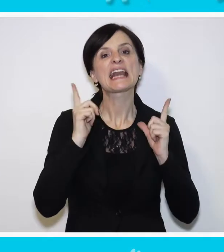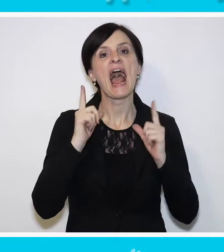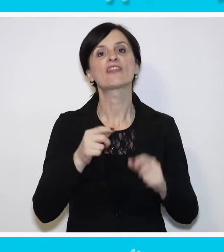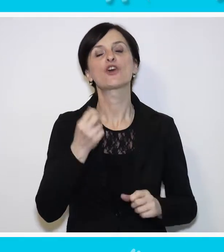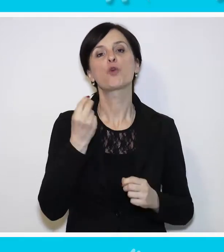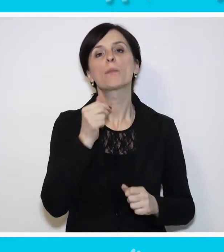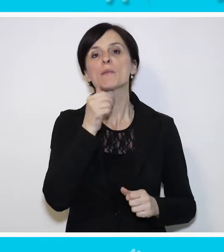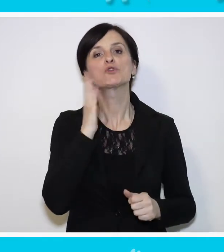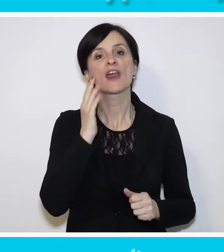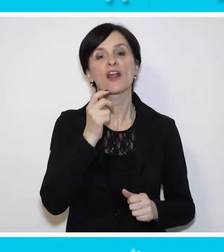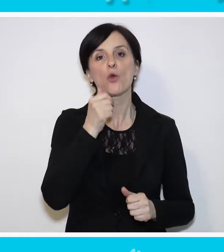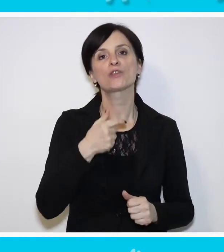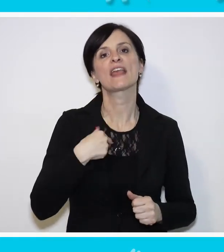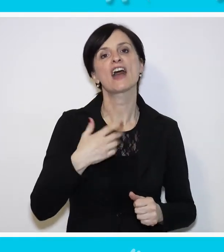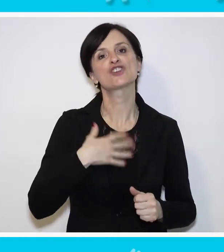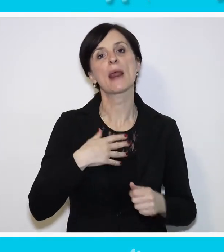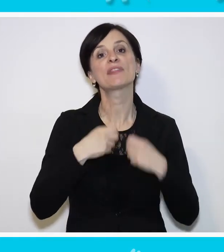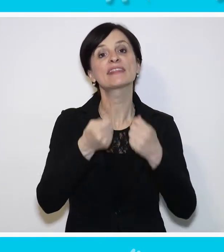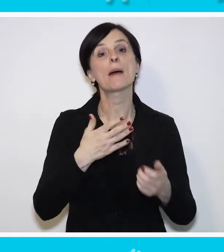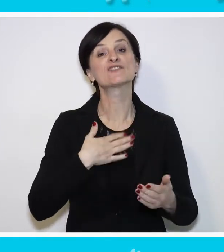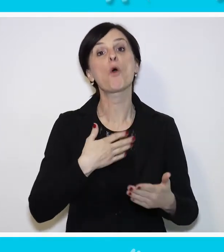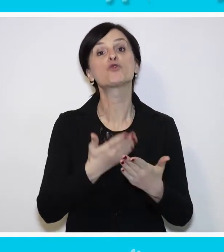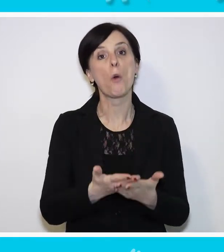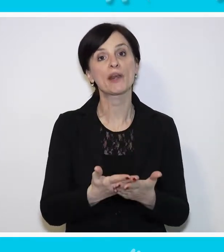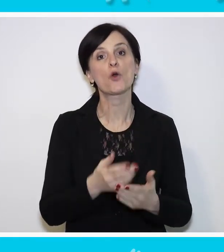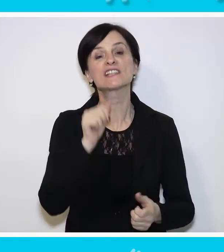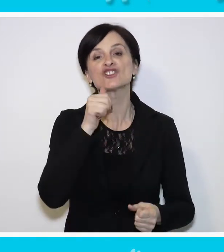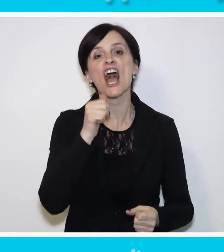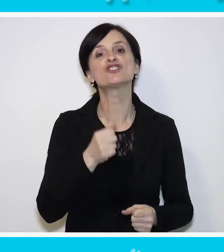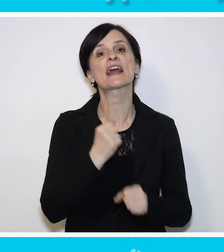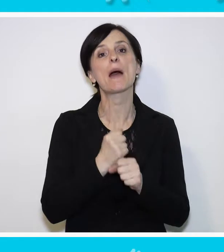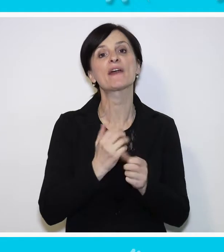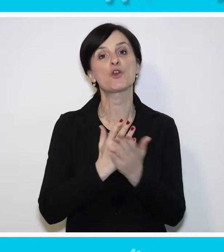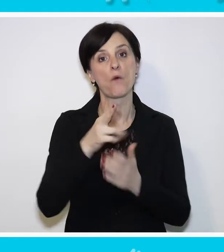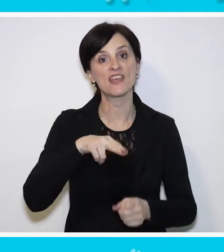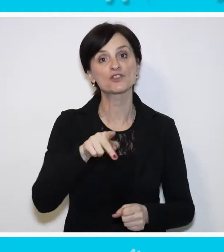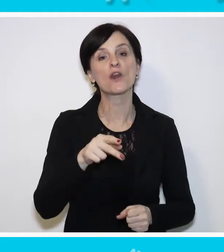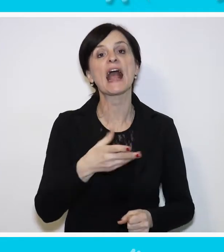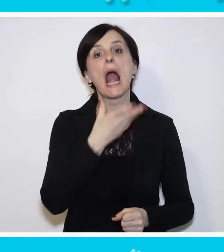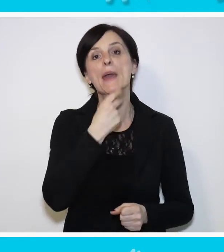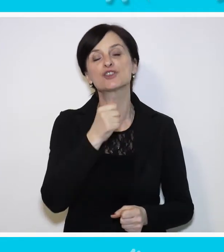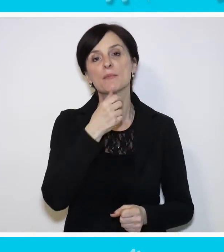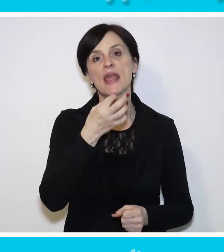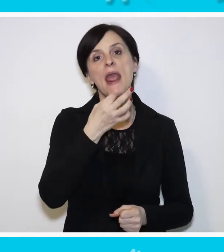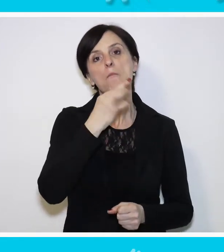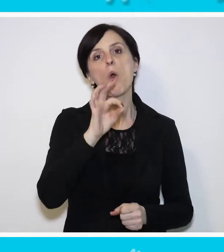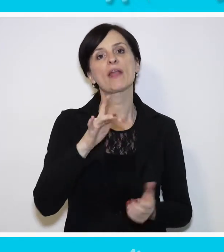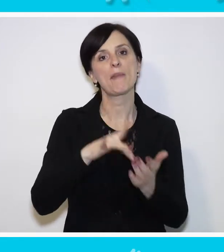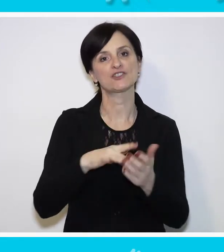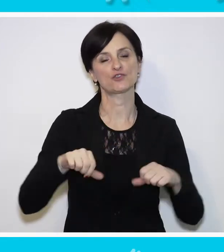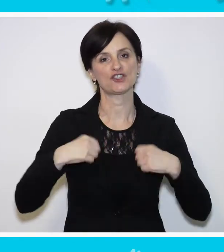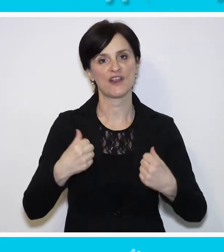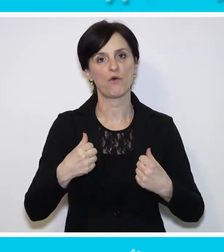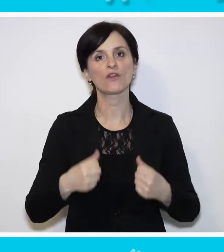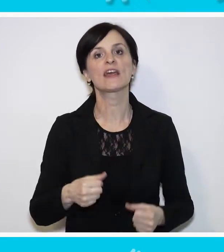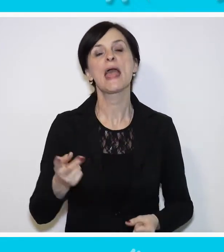poštenih ljudi, trudeći se pri tome da dam i svoj doprinos da Čačak napravi novi iskorak ka lepšem i boljem mestu